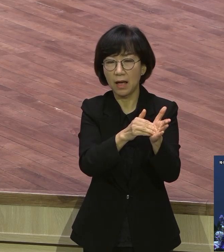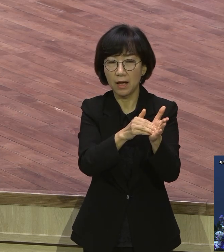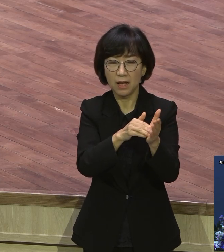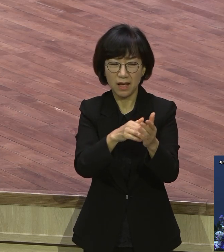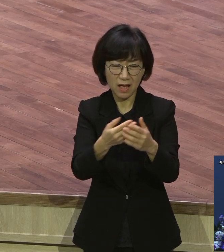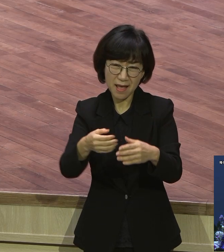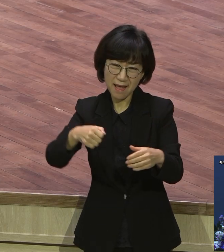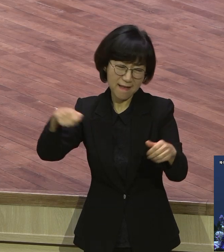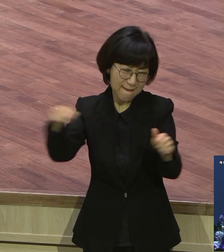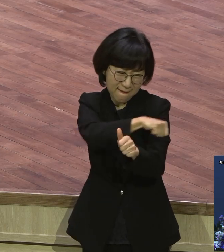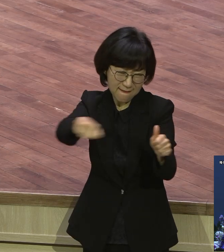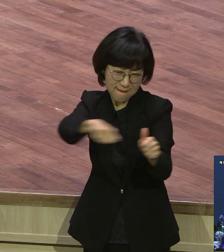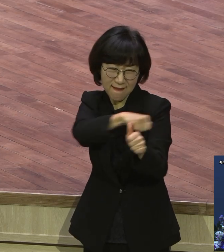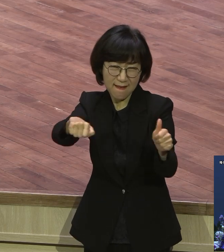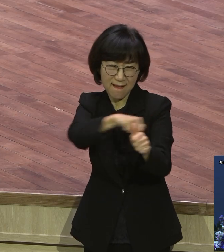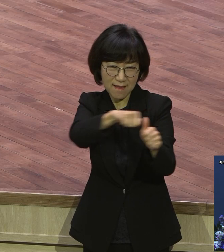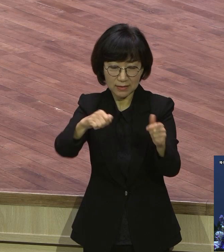맞았다